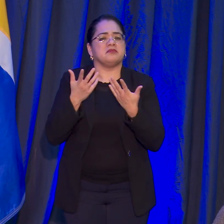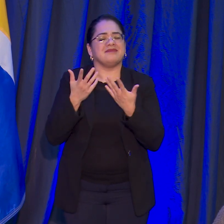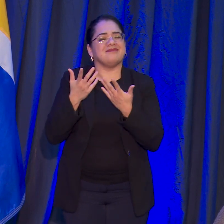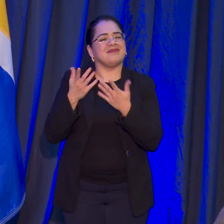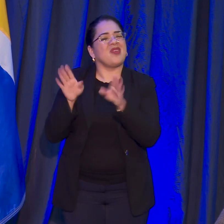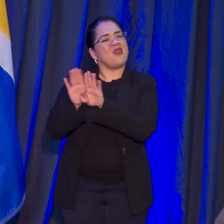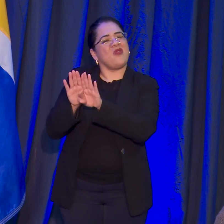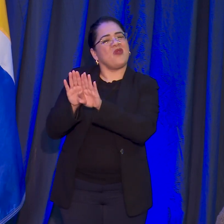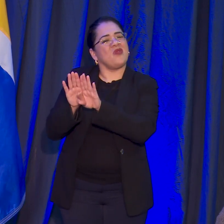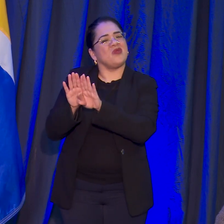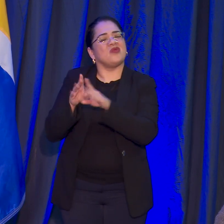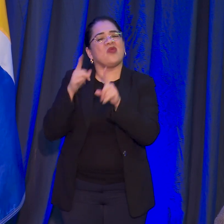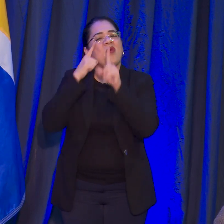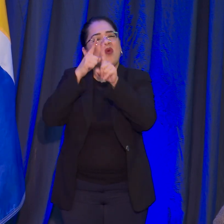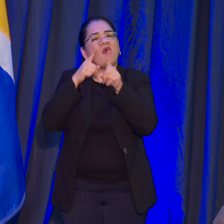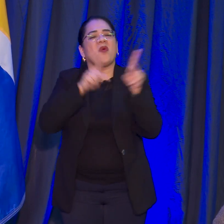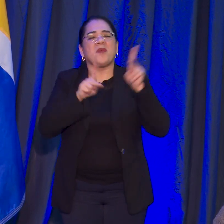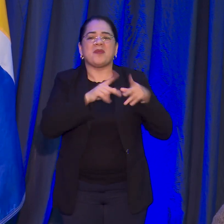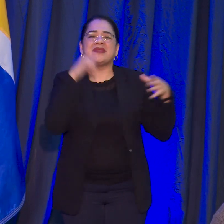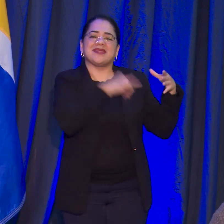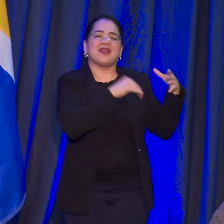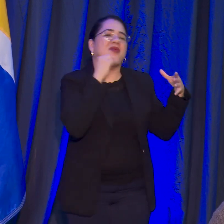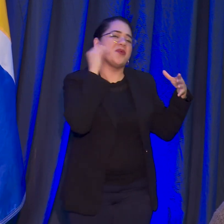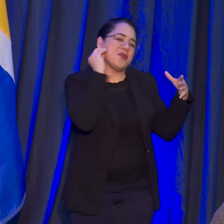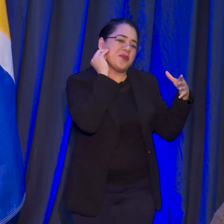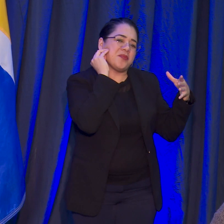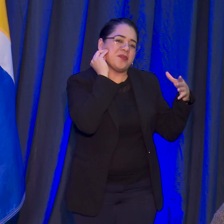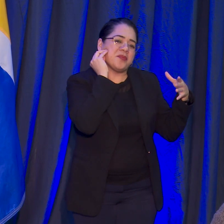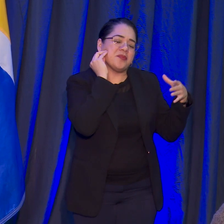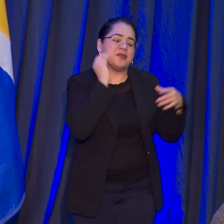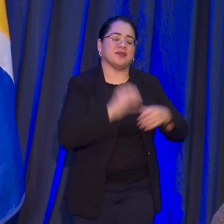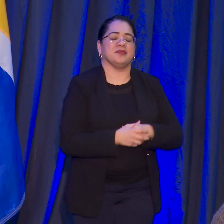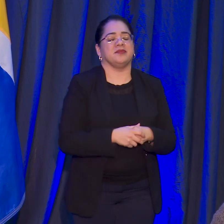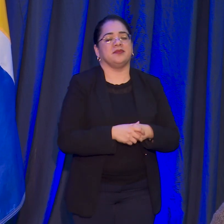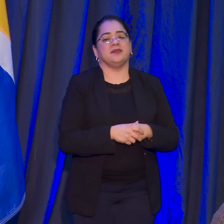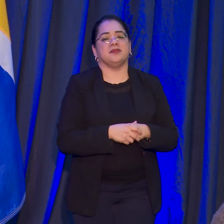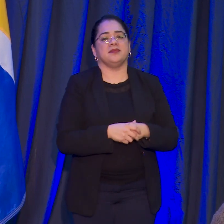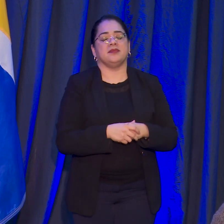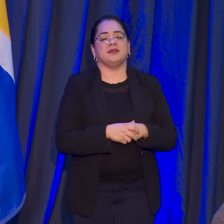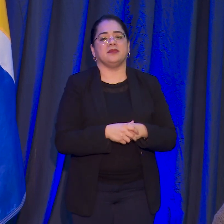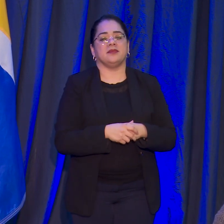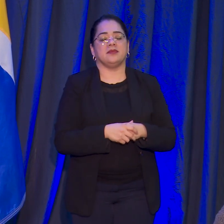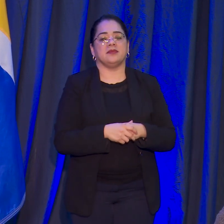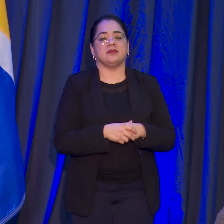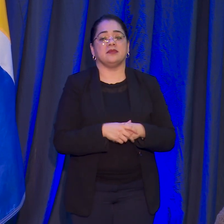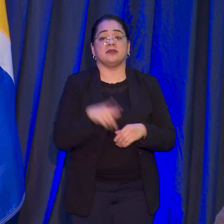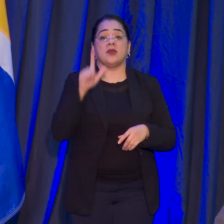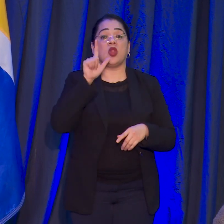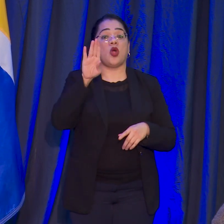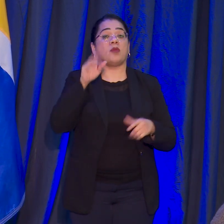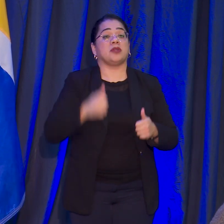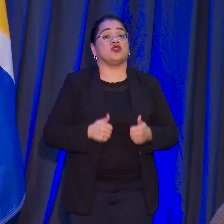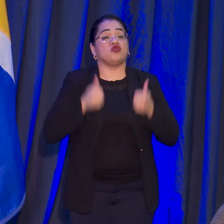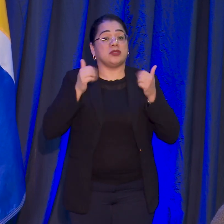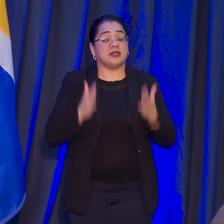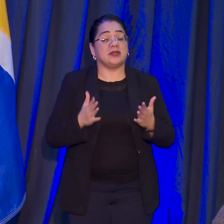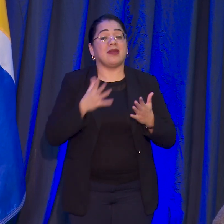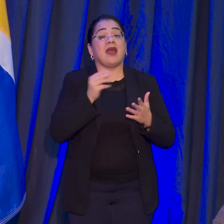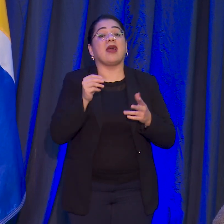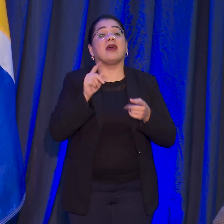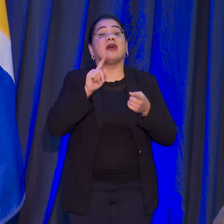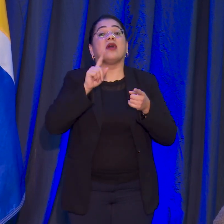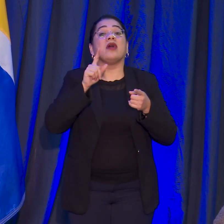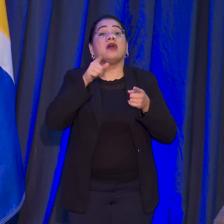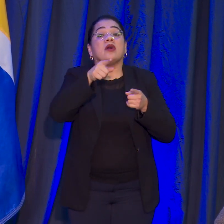en su casa. Es importante saber que todos los residentes y visitantes de esos residentes tienen